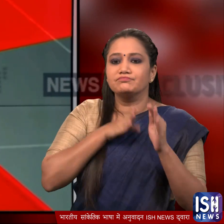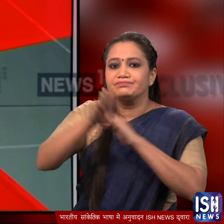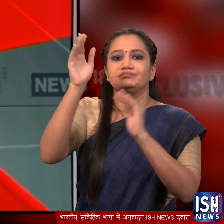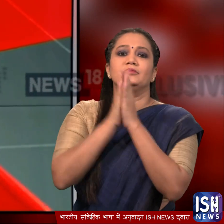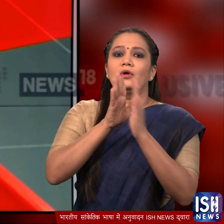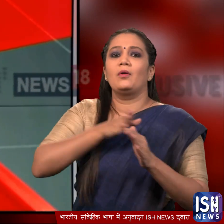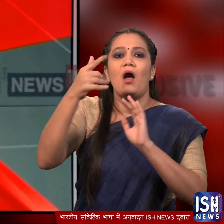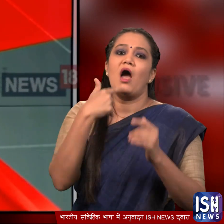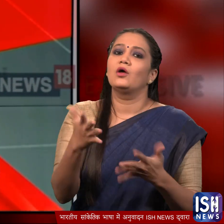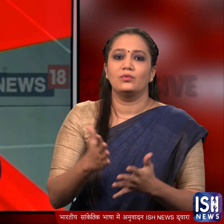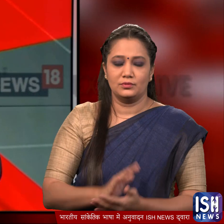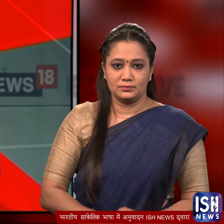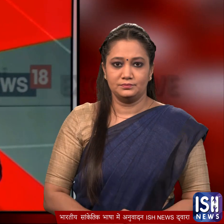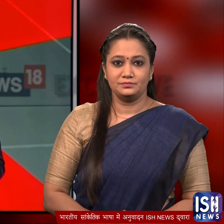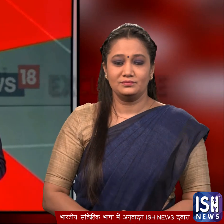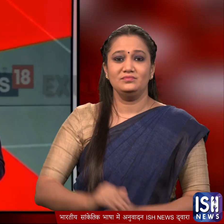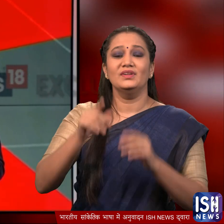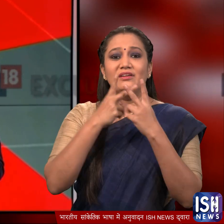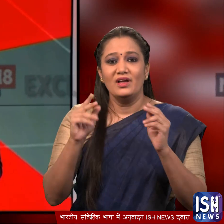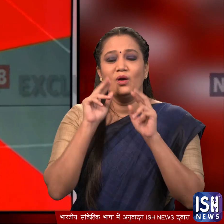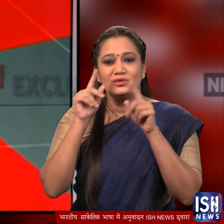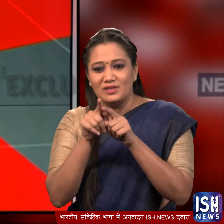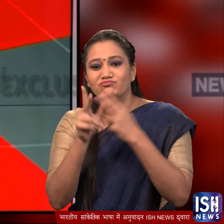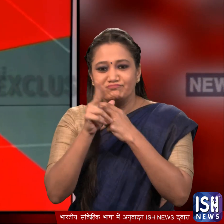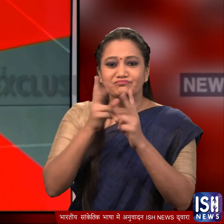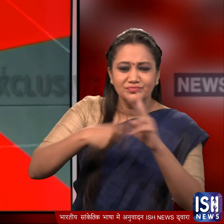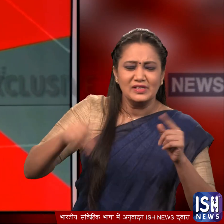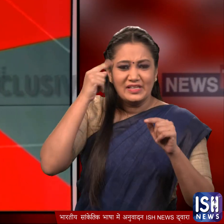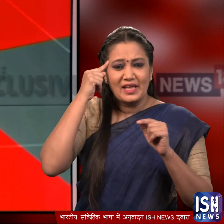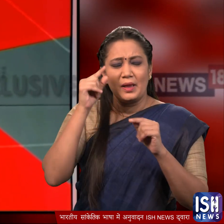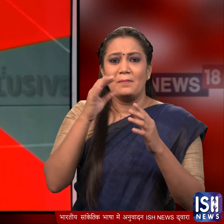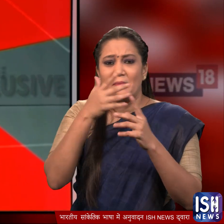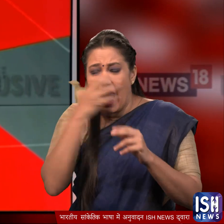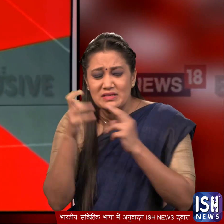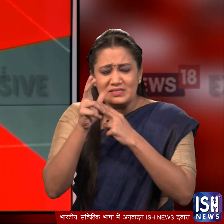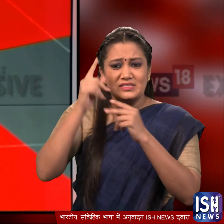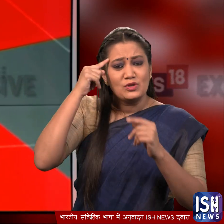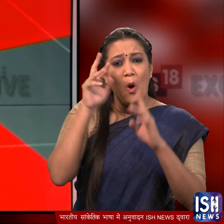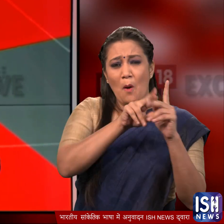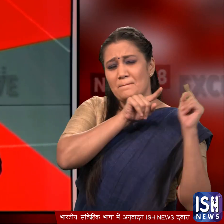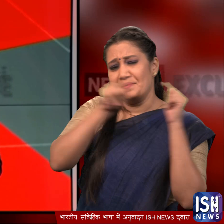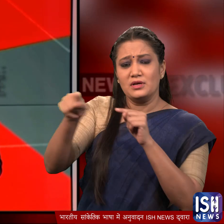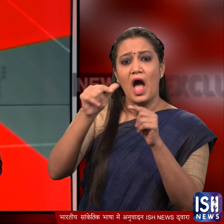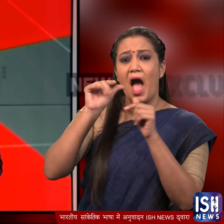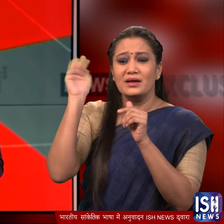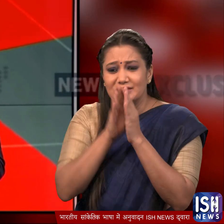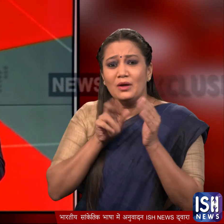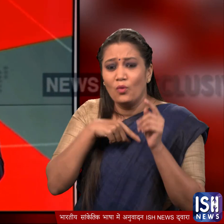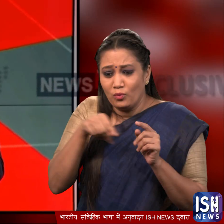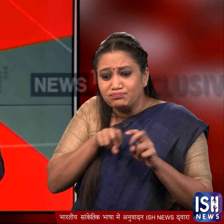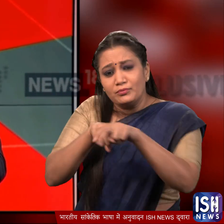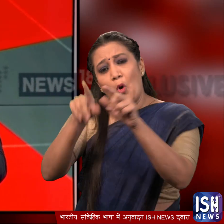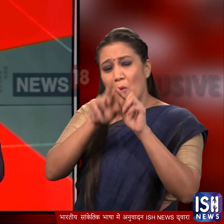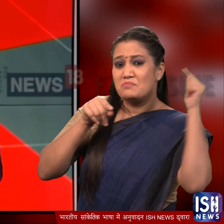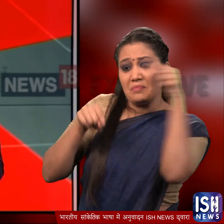वजह से कोई श्रद्धालु अमरनाथ यात्रा पर नहीं जा सका था। सुरक्षा एजेंसियों को आशंका है कि बौखलाए आतंकी अमरनाथ यात्रियों को